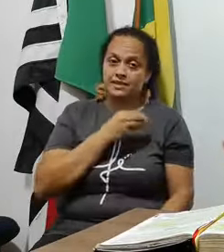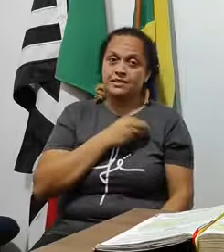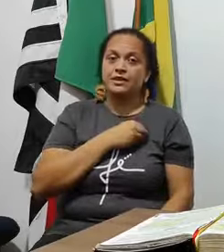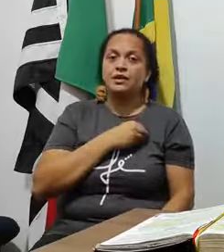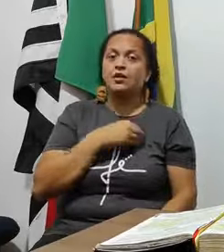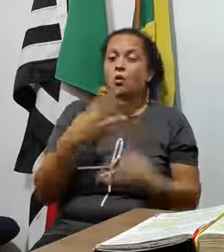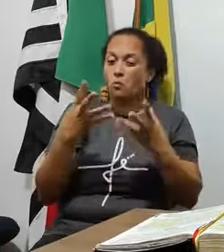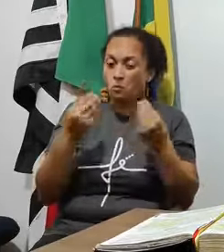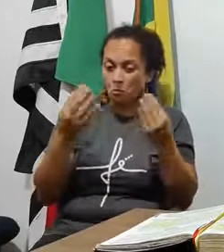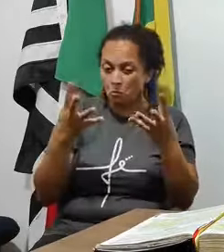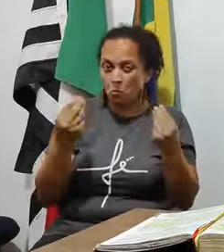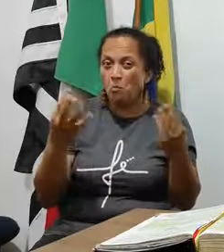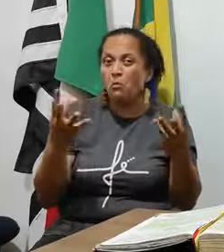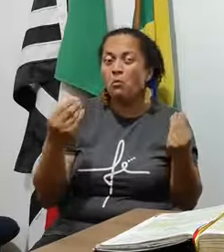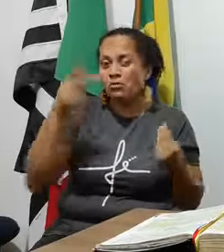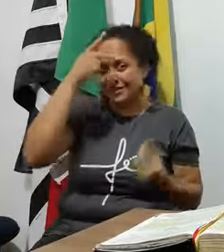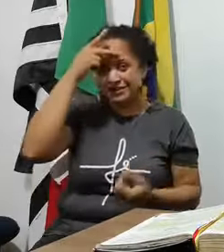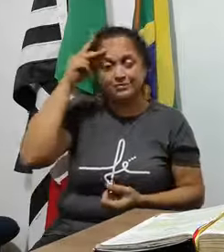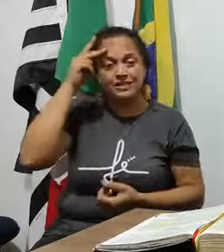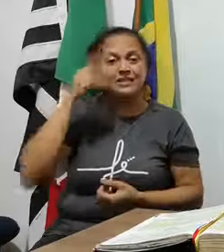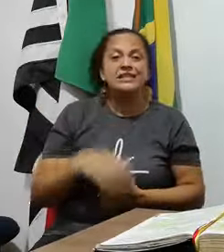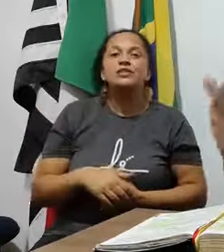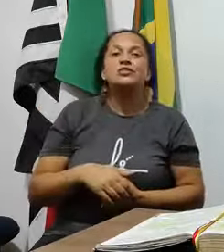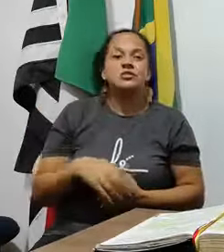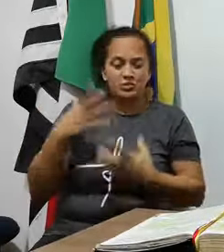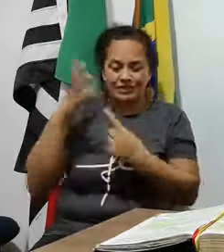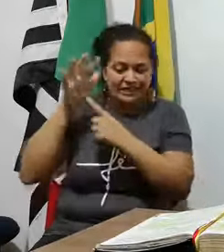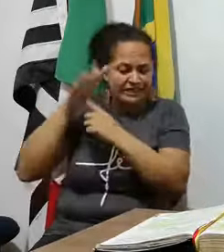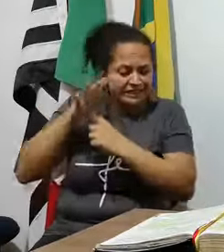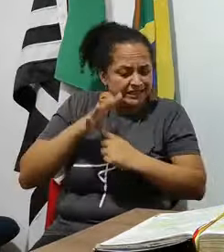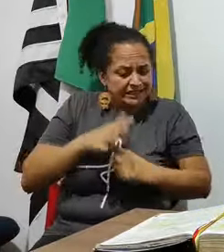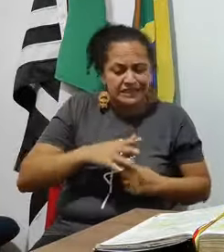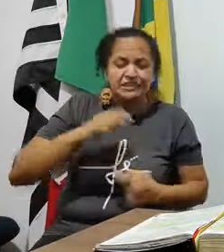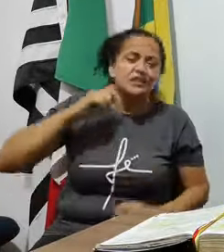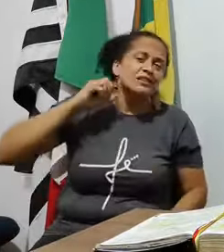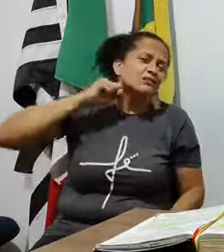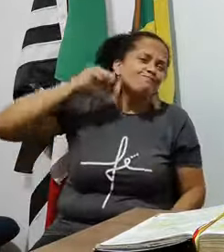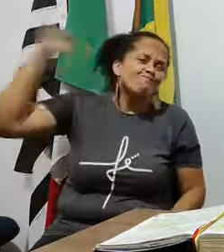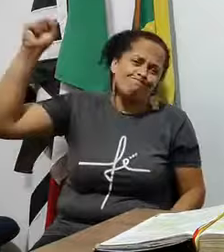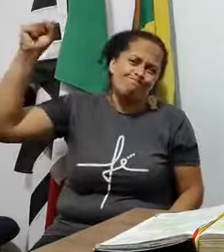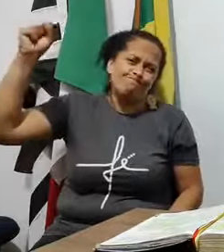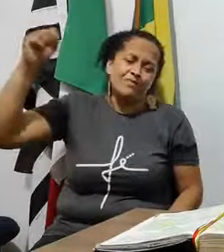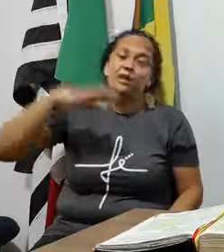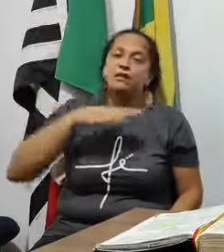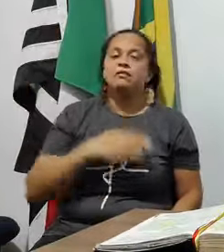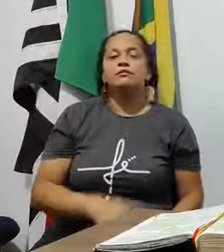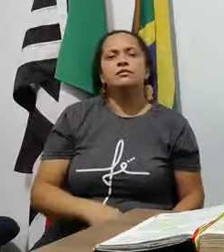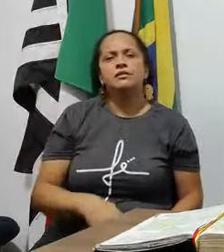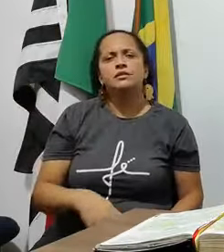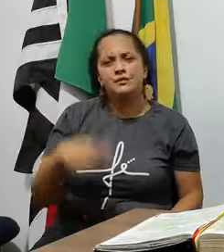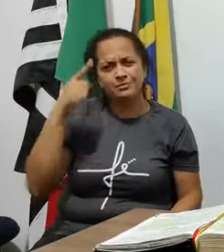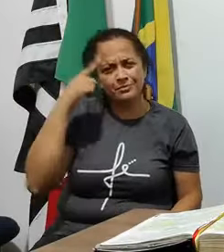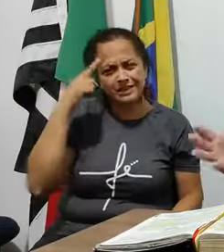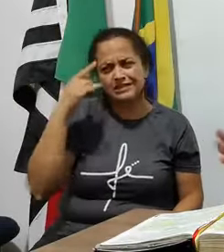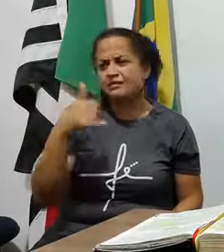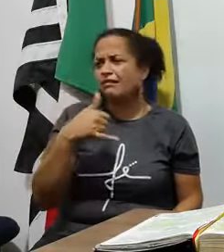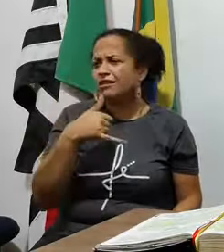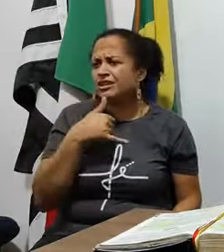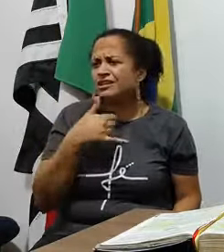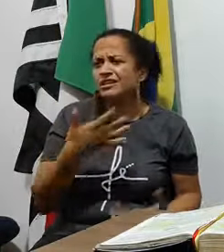muitas pessoas chegam a esse ponto de tirar a própria vida. Veja que tristeza. A